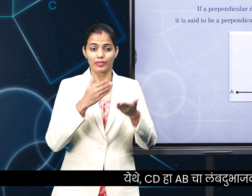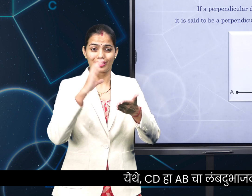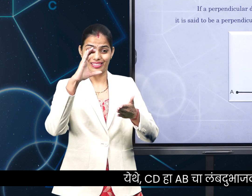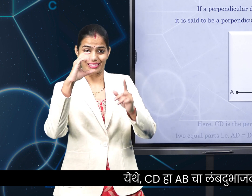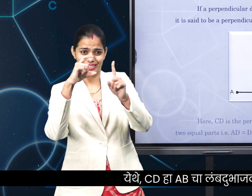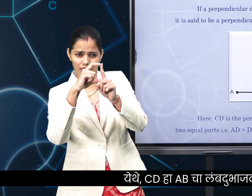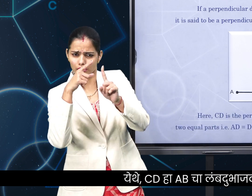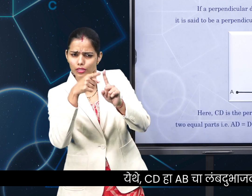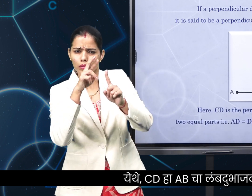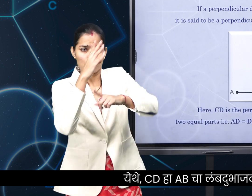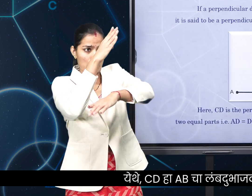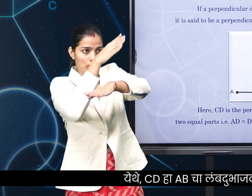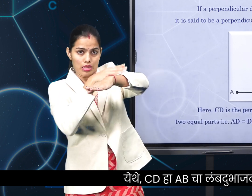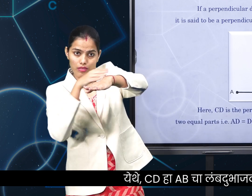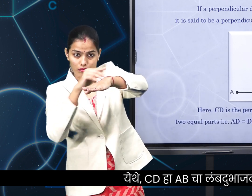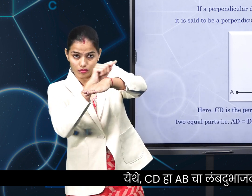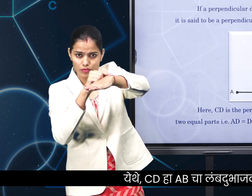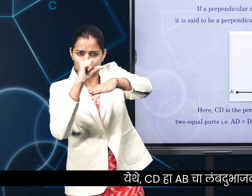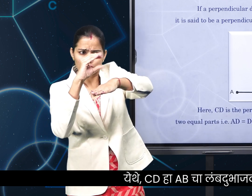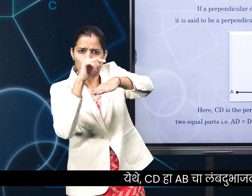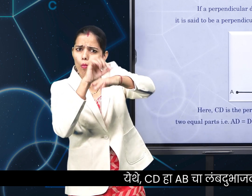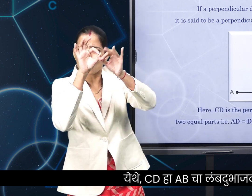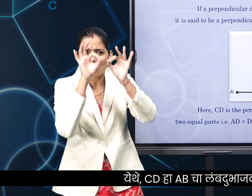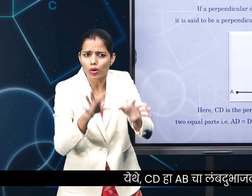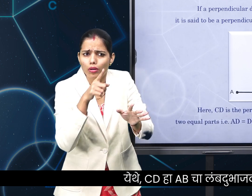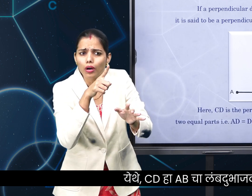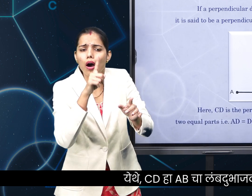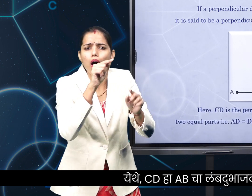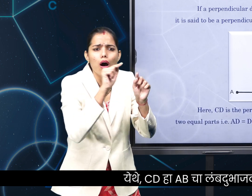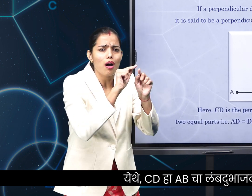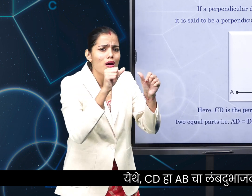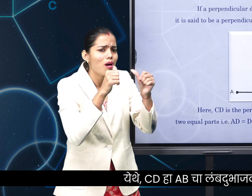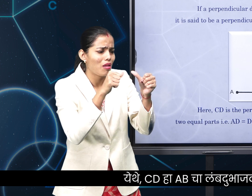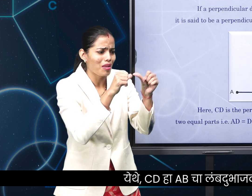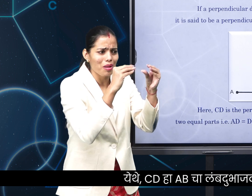येथे CD ला AB चा लंब दुभाजक आहे कारण तो